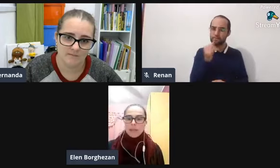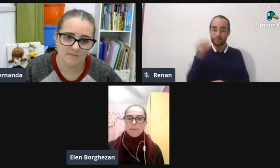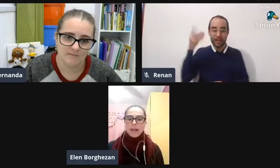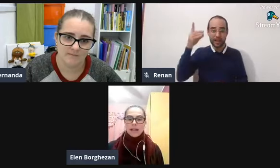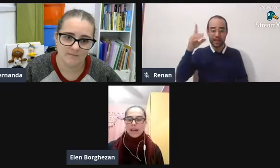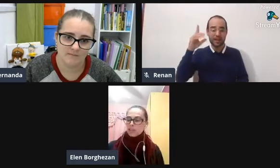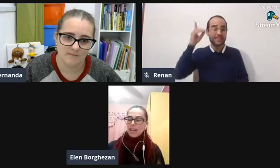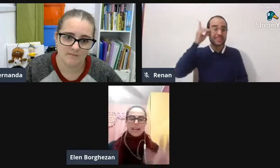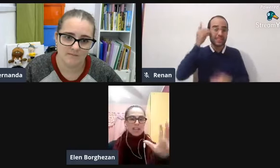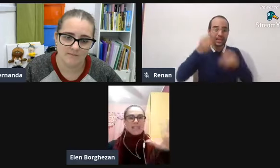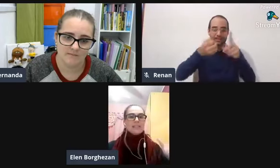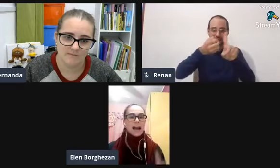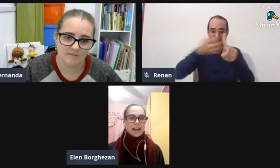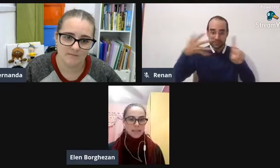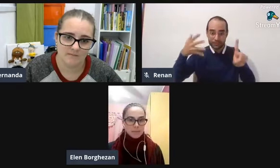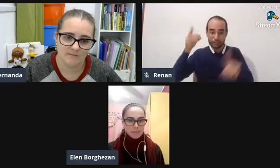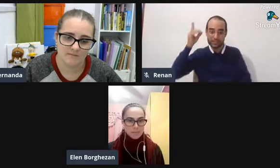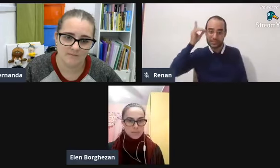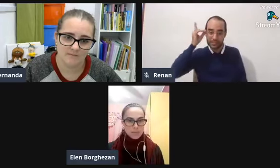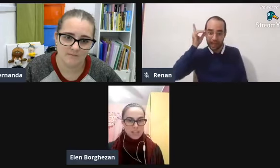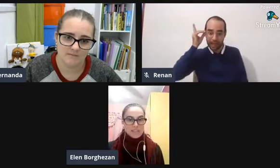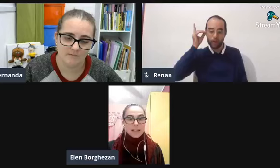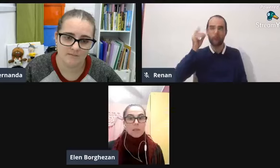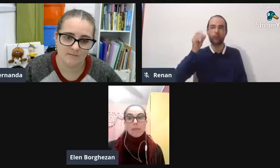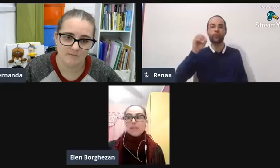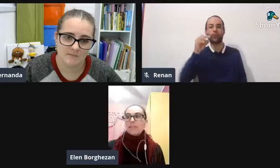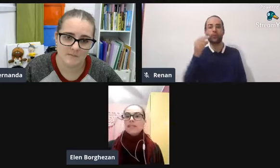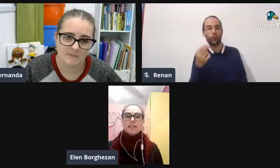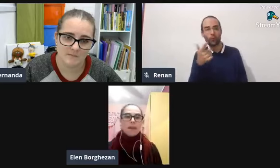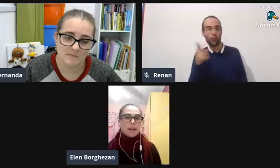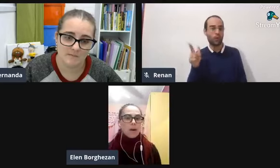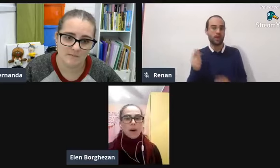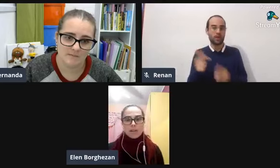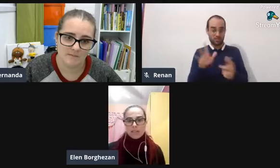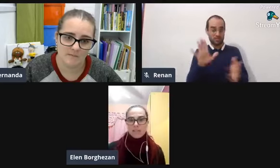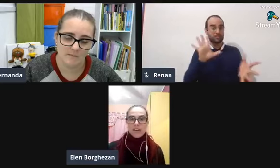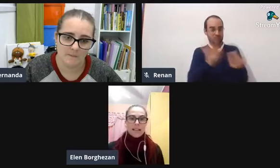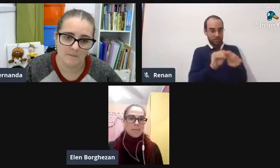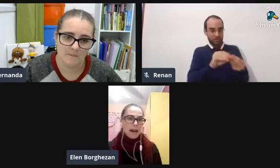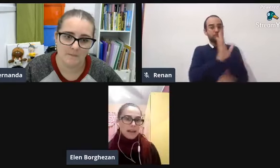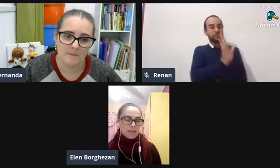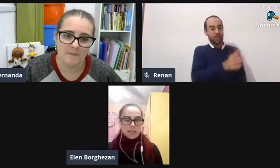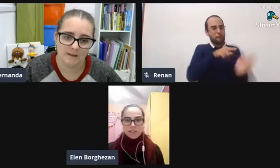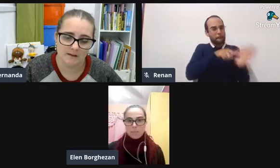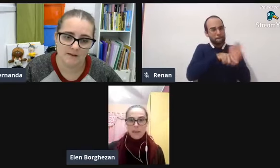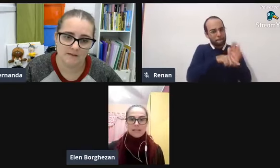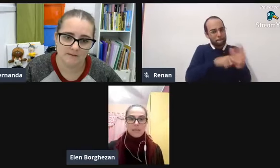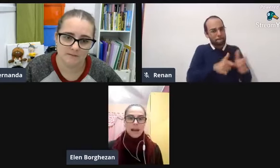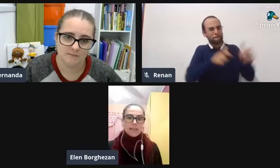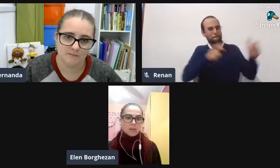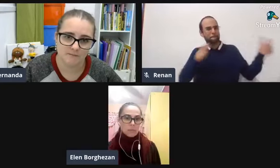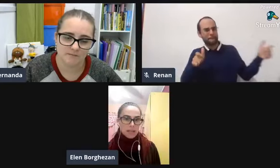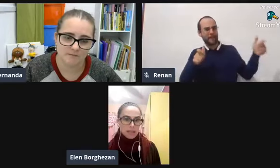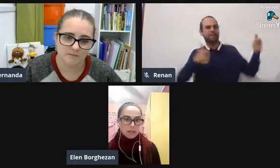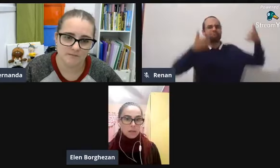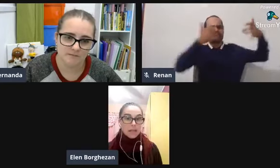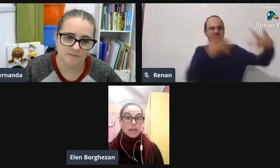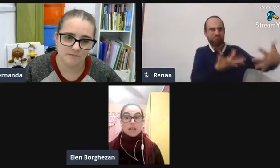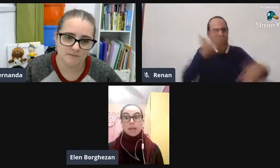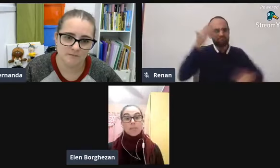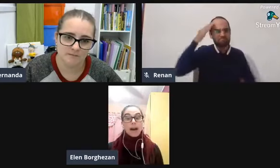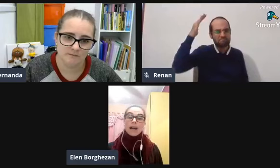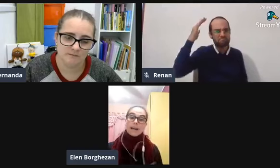Down, já está ali. Já se tem uma pesquisa maior, já se fala mais, já se pensa mais sobre